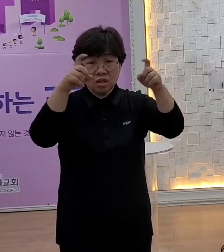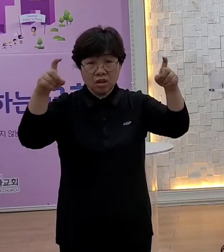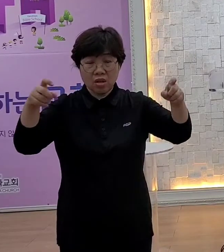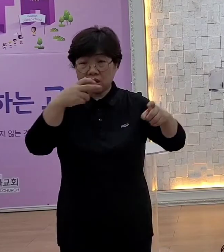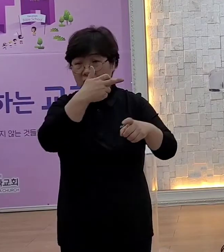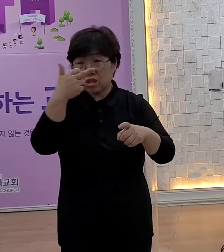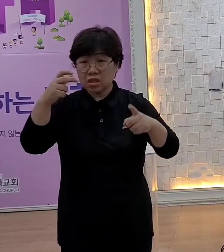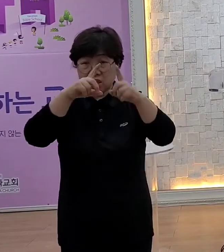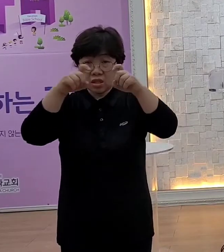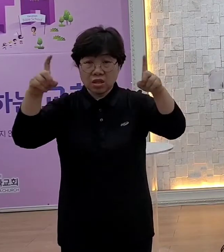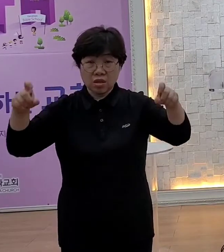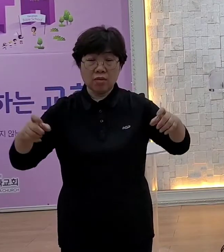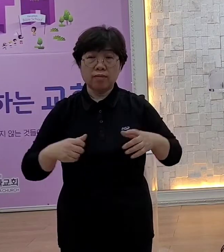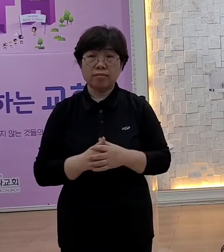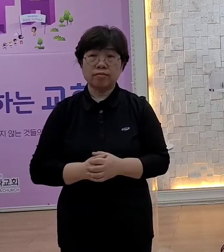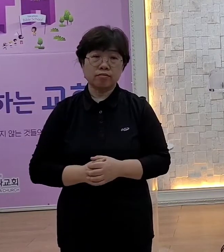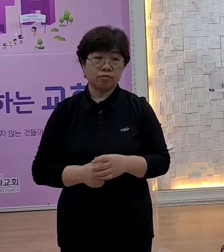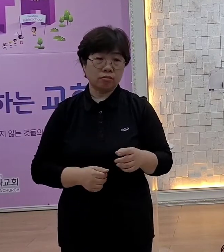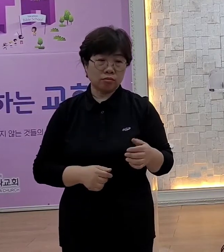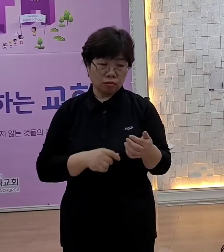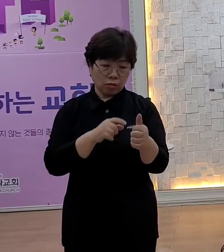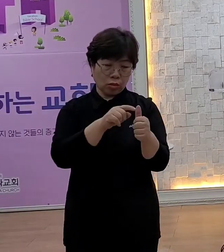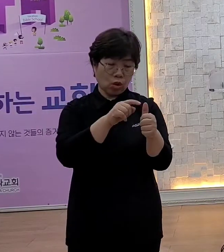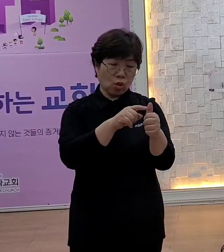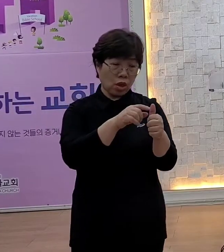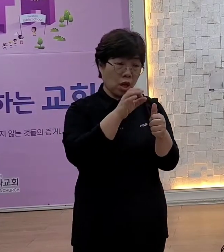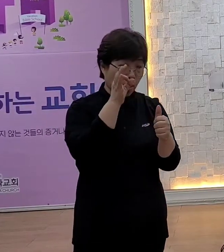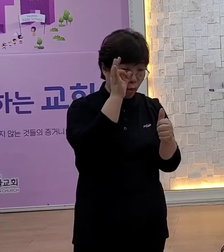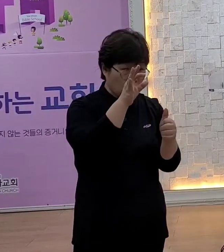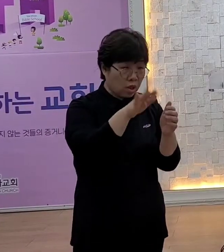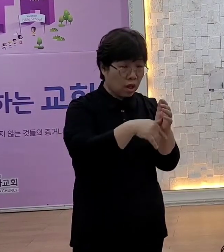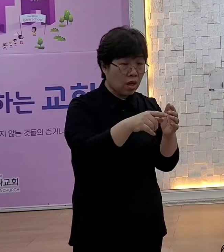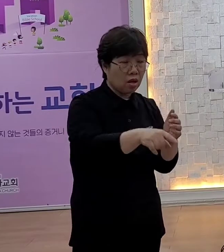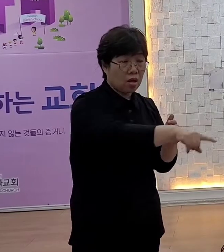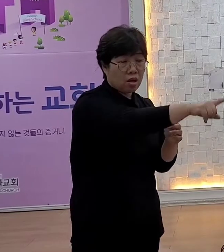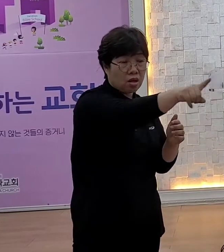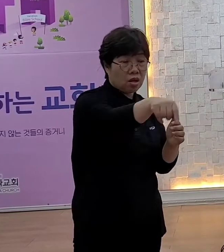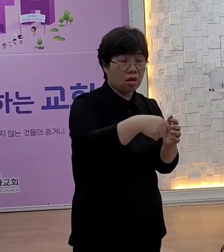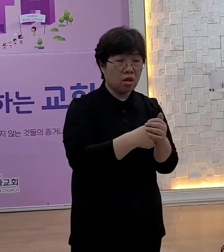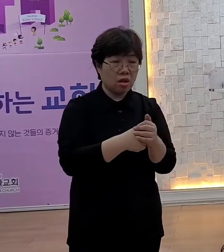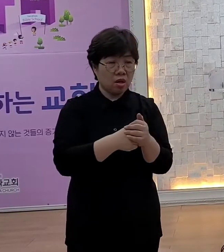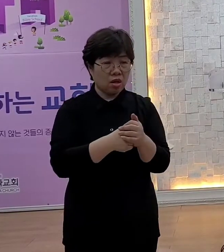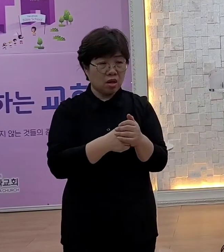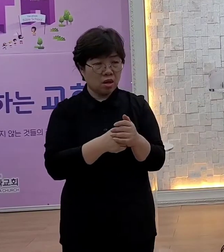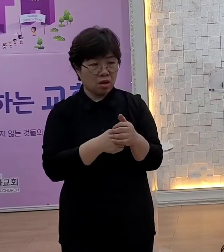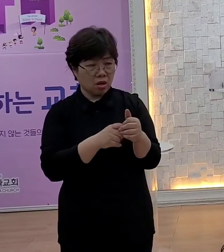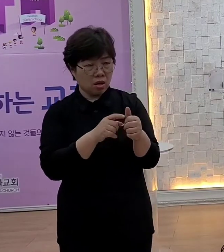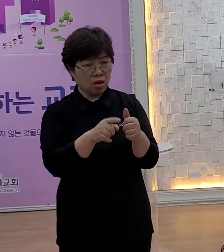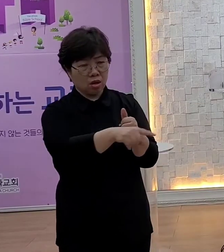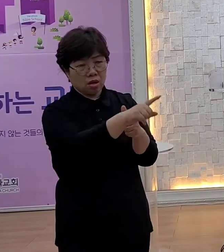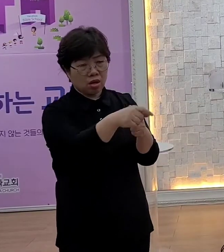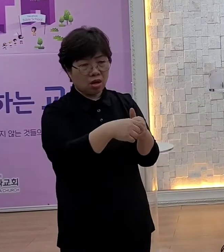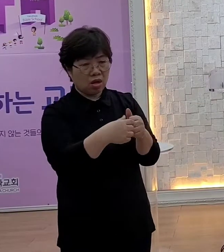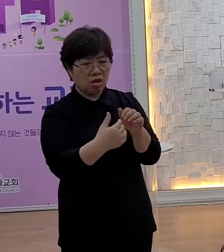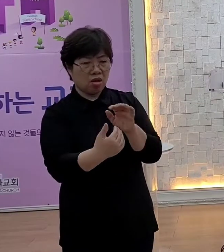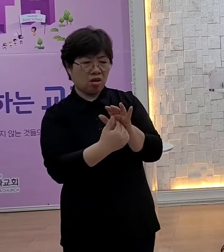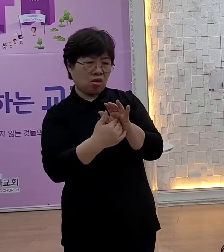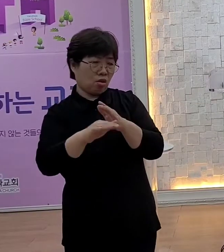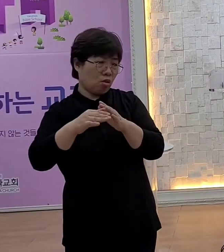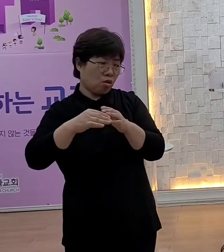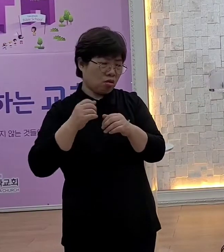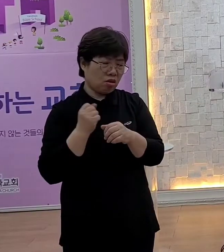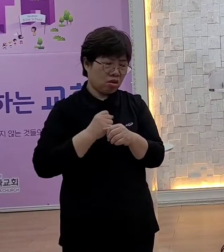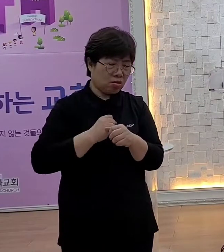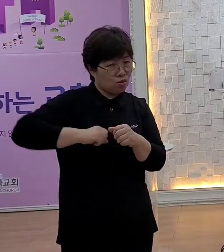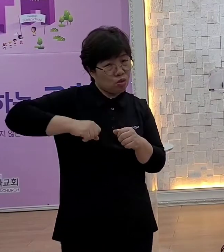자, 여러분 요나가 보기에는 그 니느웨가 어떤 도시였어요? 처음에 왜 안 가려고 그랬어요? 이방 땅.